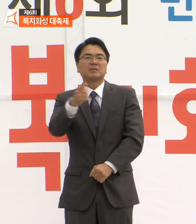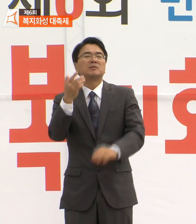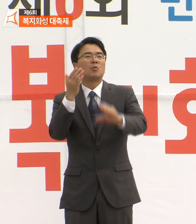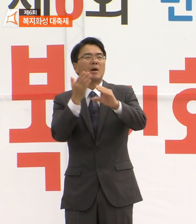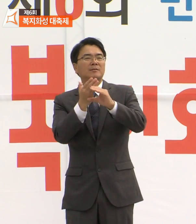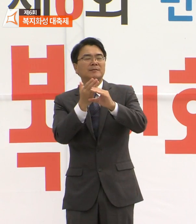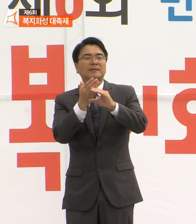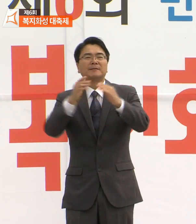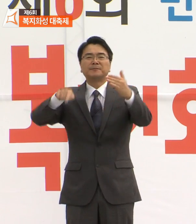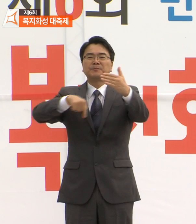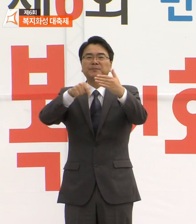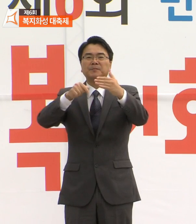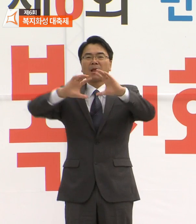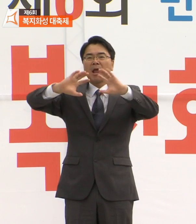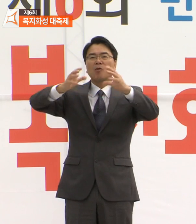그러는 와중에